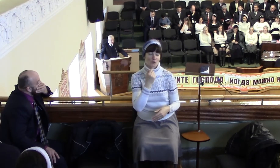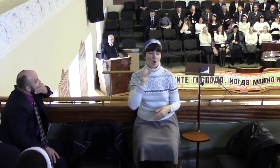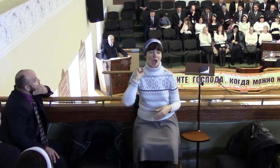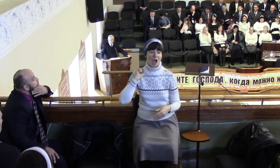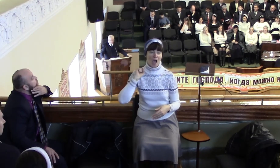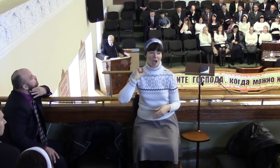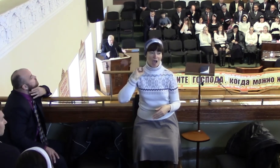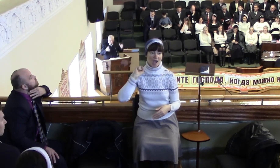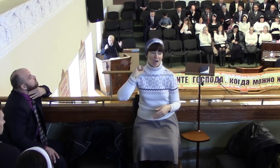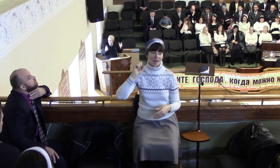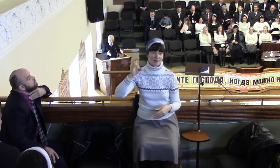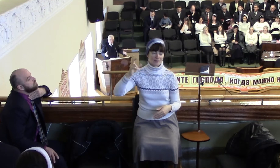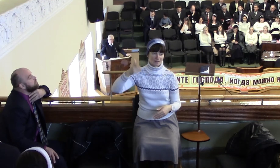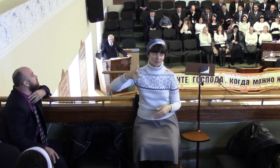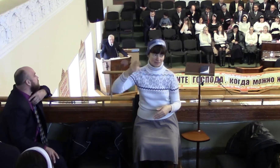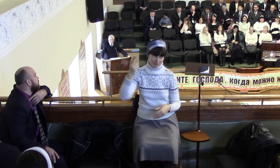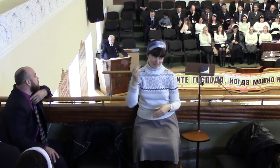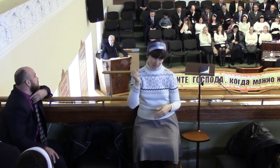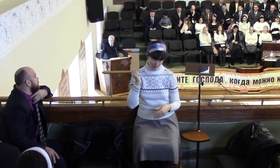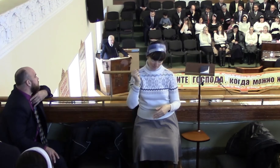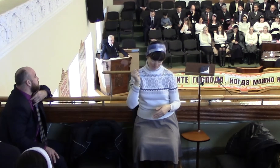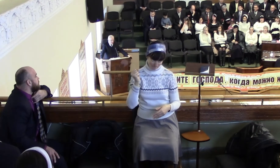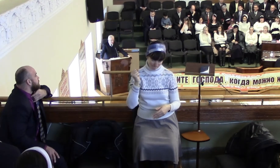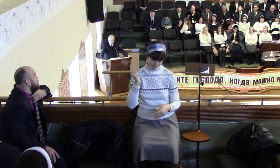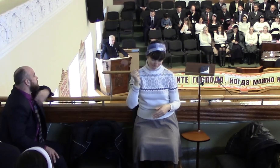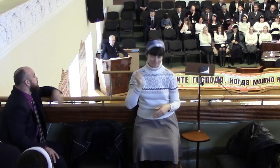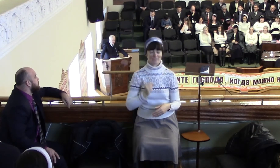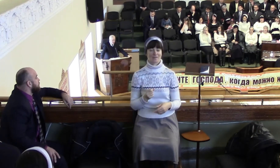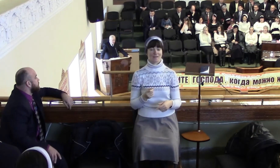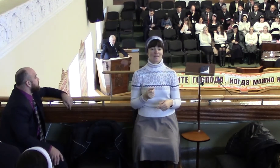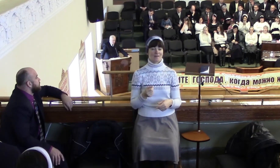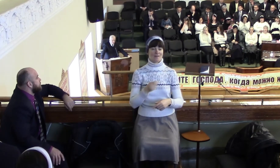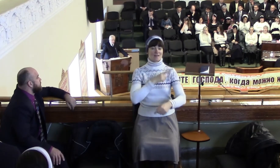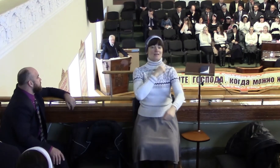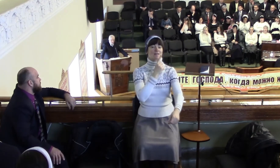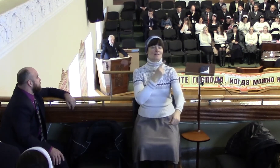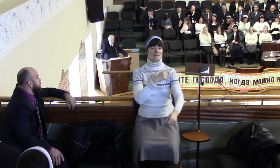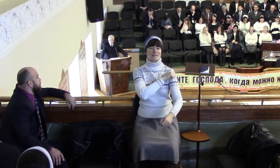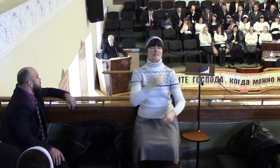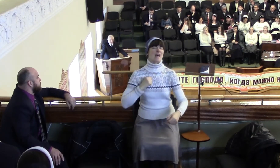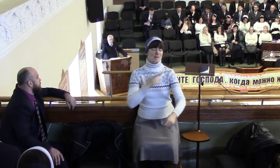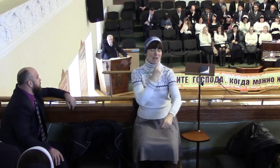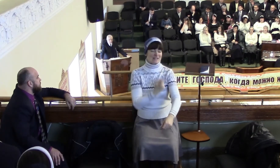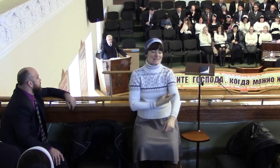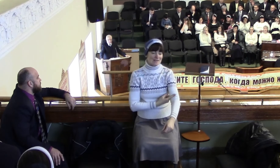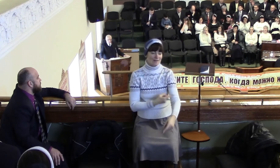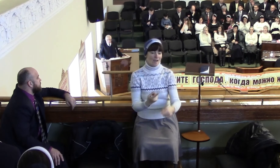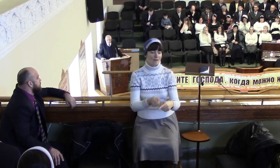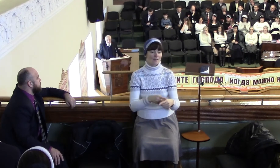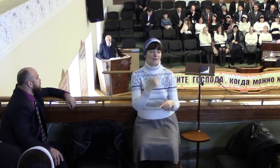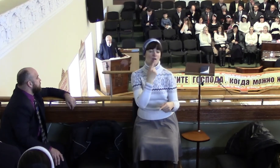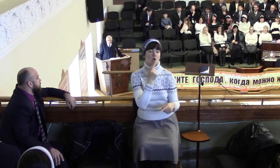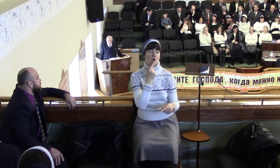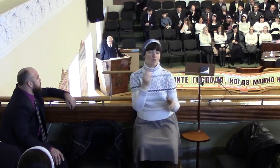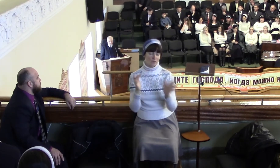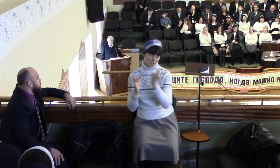на людей, то самое сильное средство – это кровь Иисуса Христа. Они